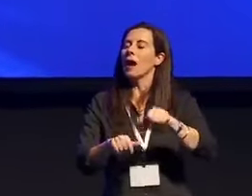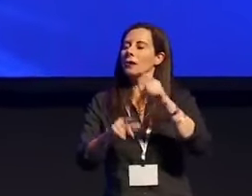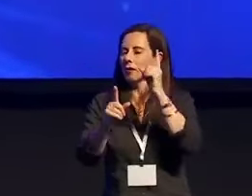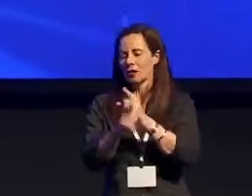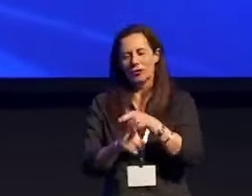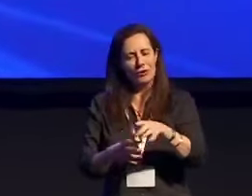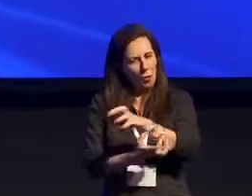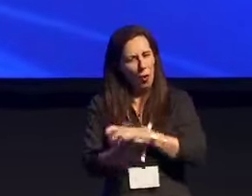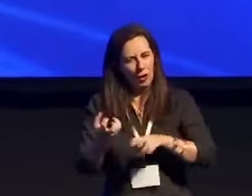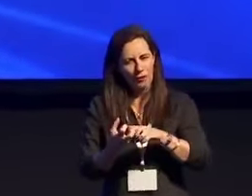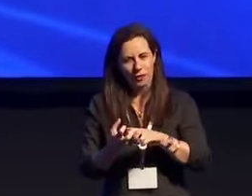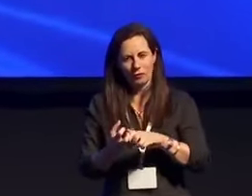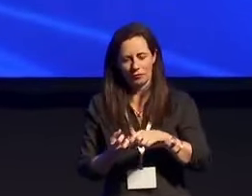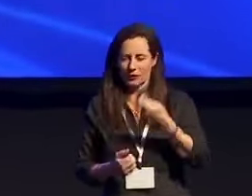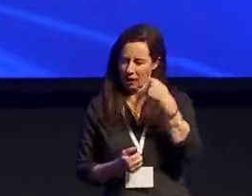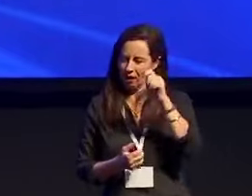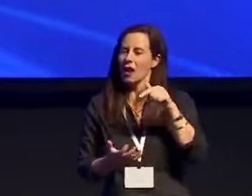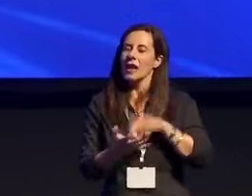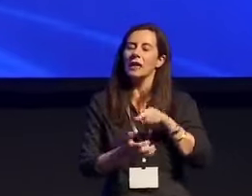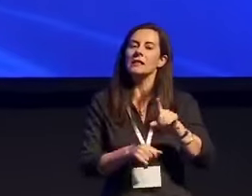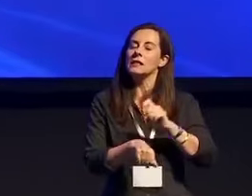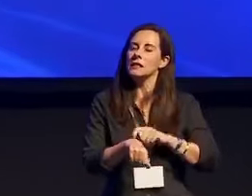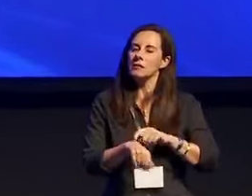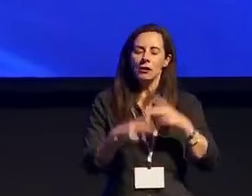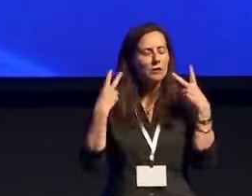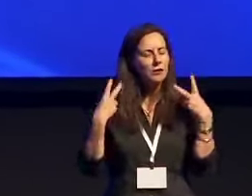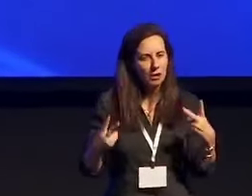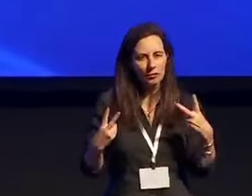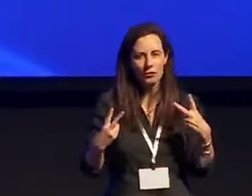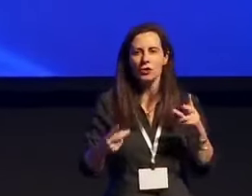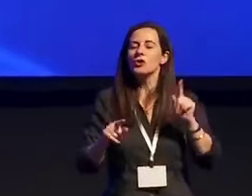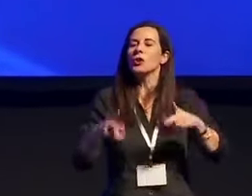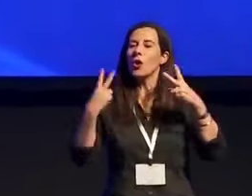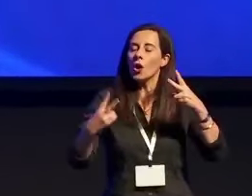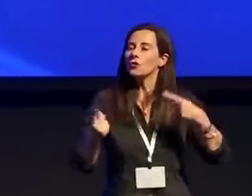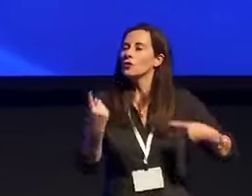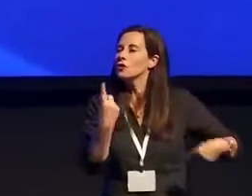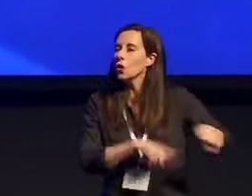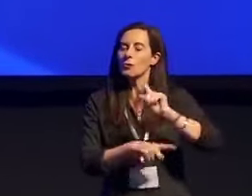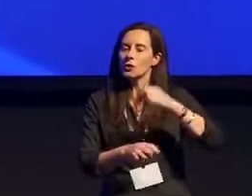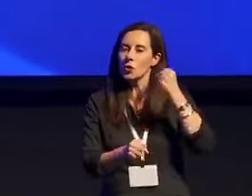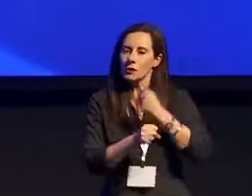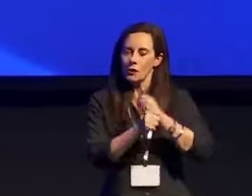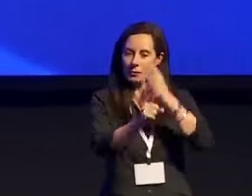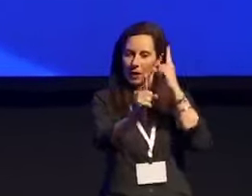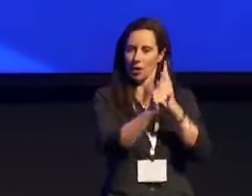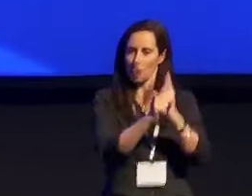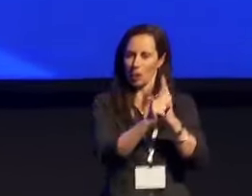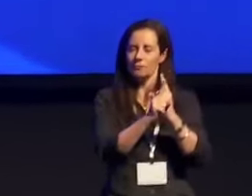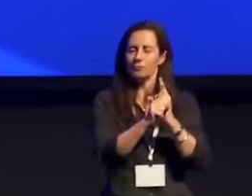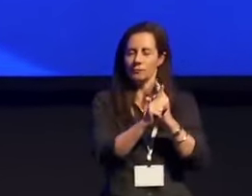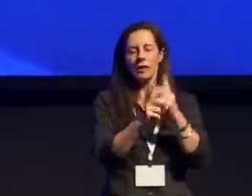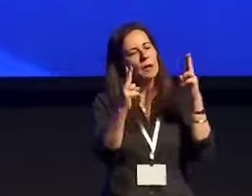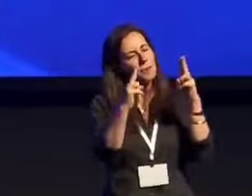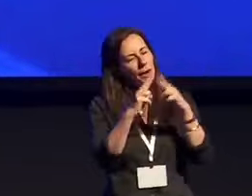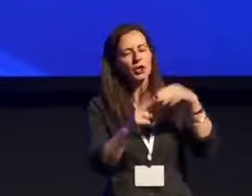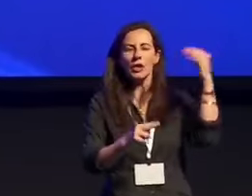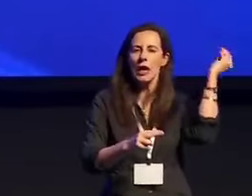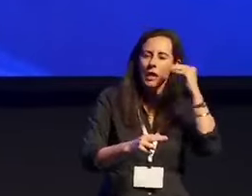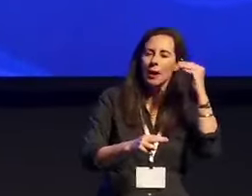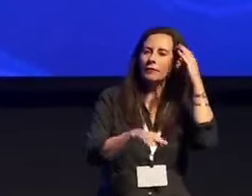הינה מורכבת ויקרה, לכן זה זמן קריטי שבו חשוב שכל מי שעוסק בהנגשה ייפגש